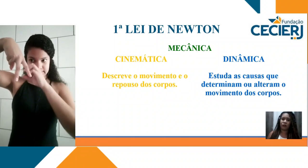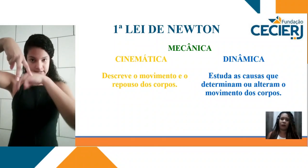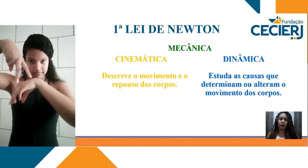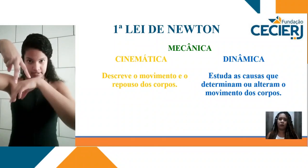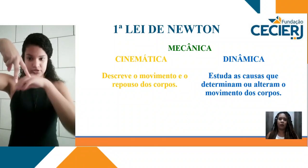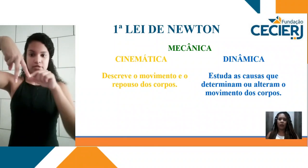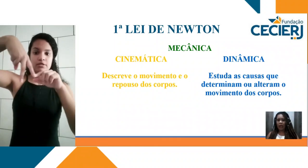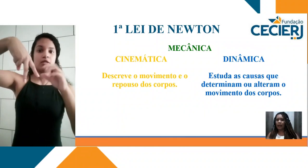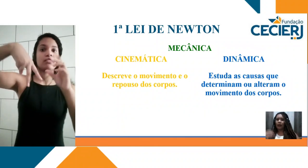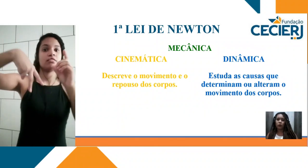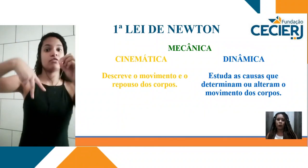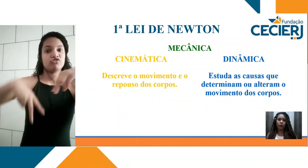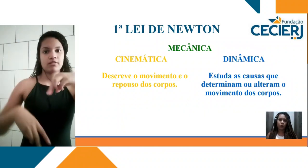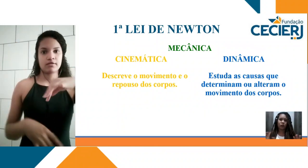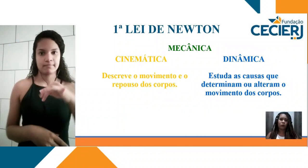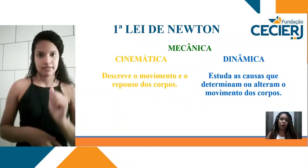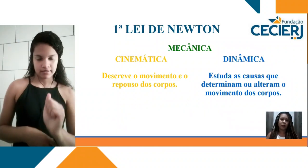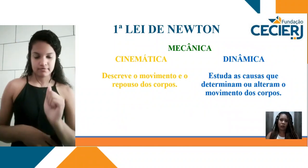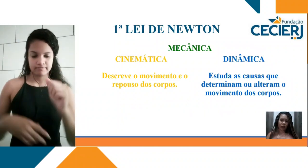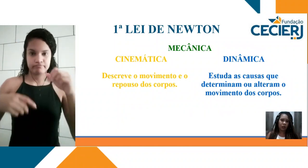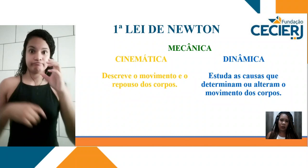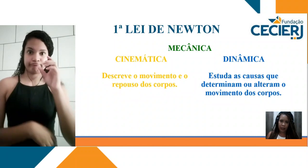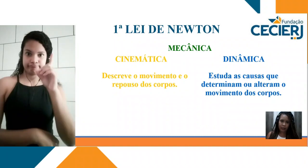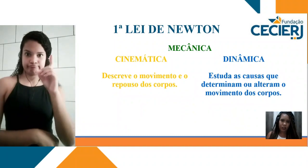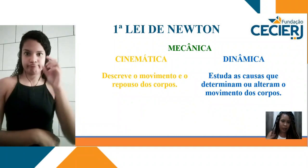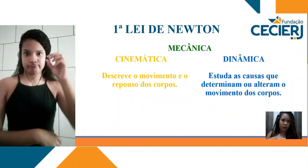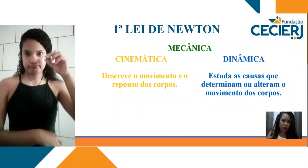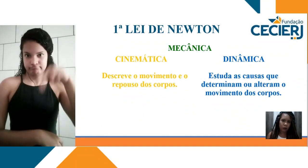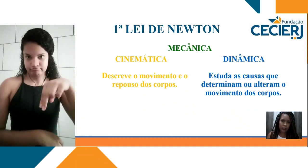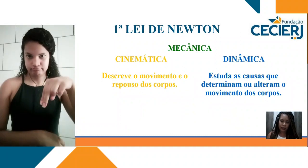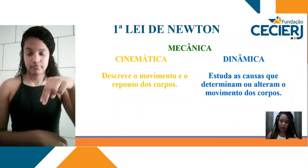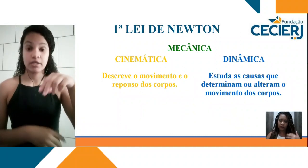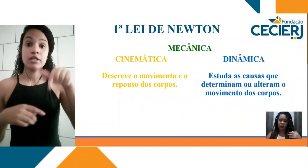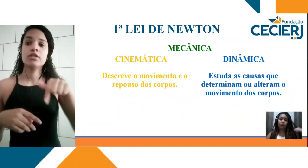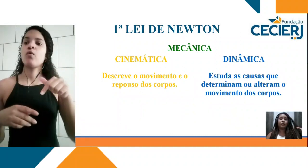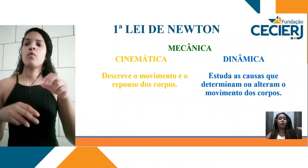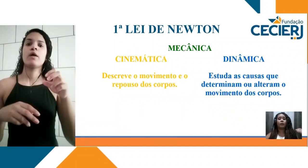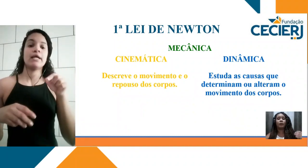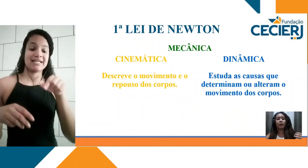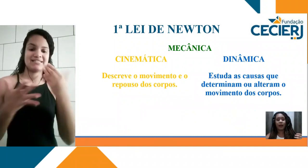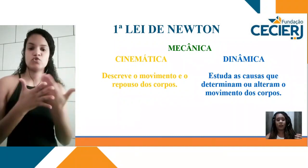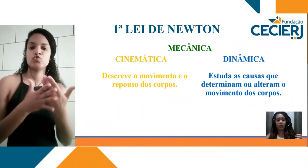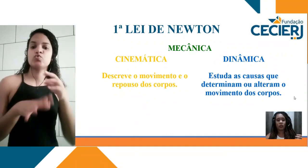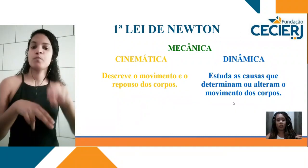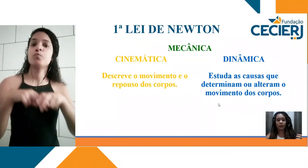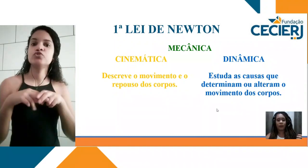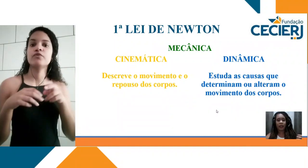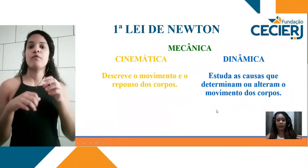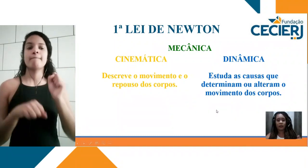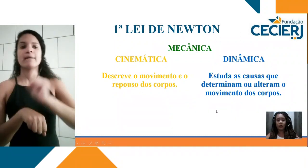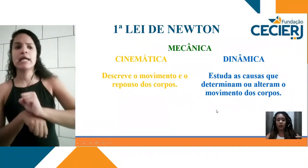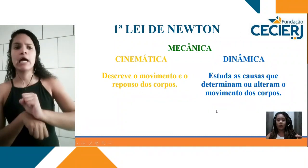desse movimento. A causa do repouso e não somente ele estar ou não acontecendo. Então, essa é a nossa primeira parte aqui. A gente abre